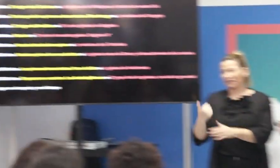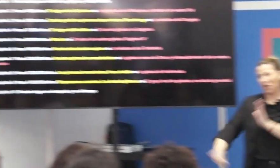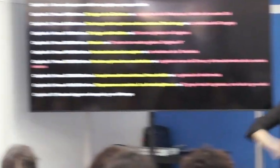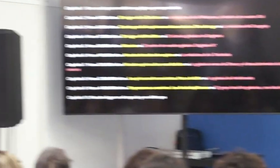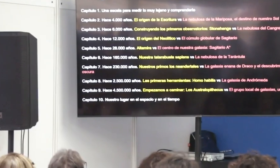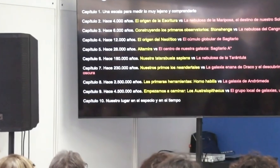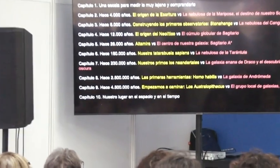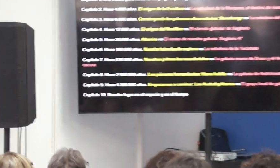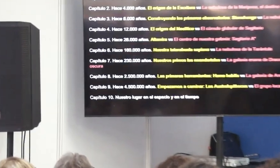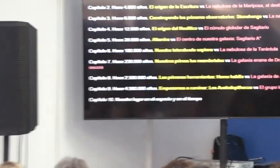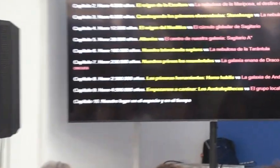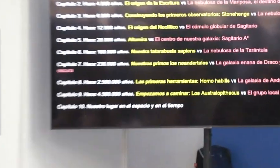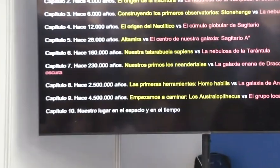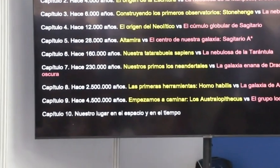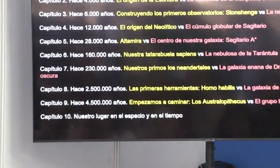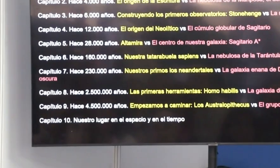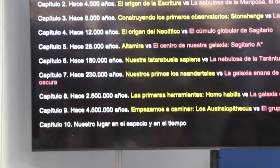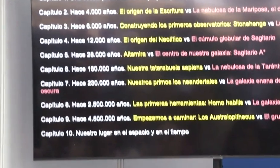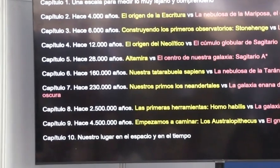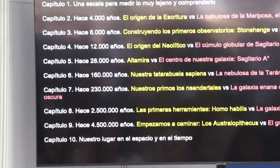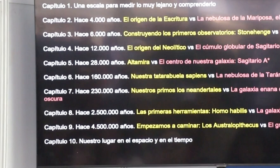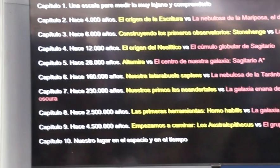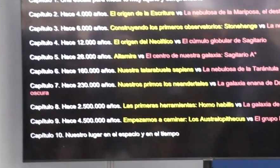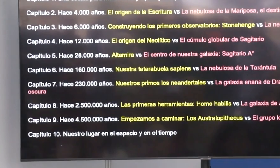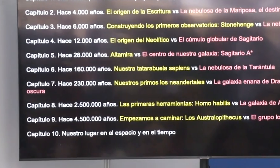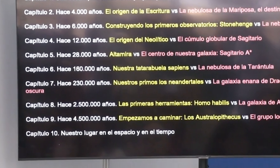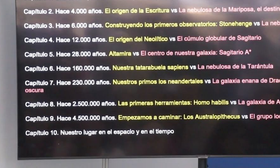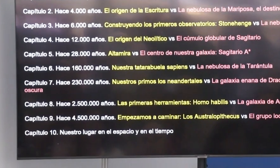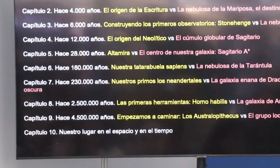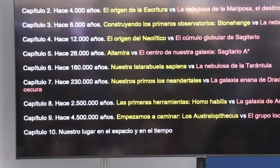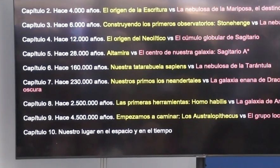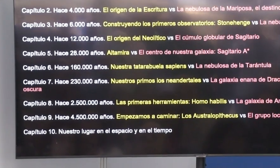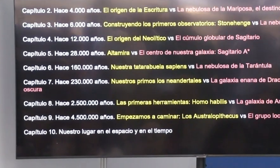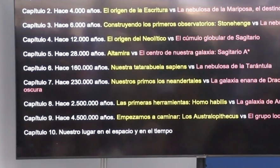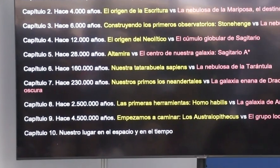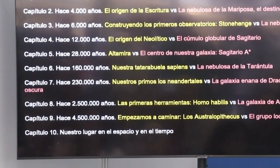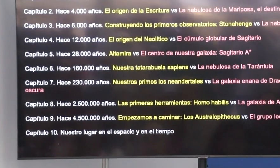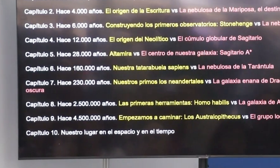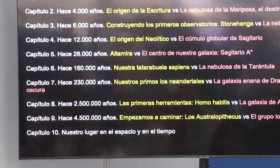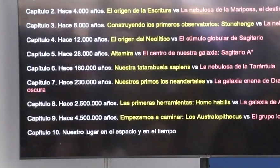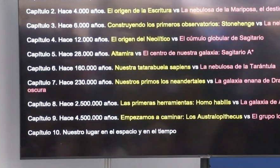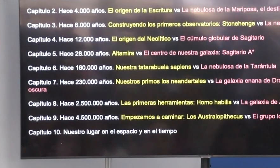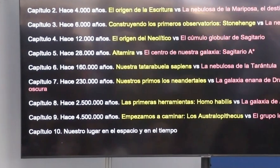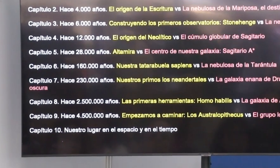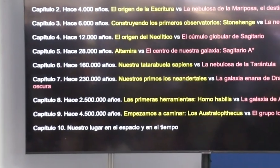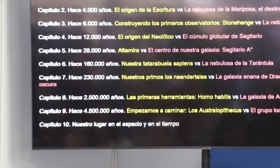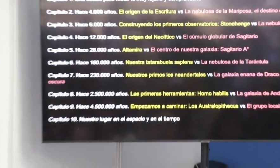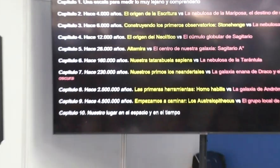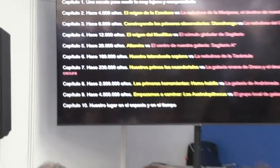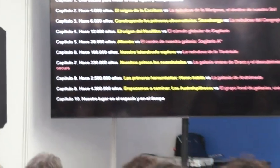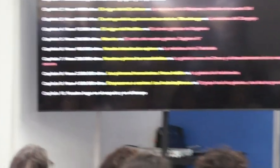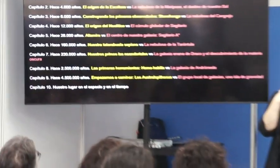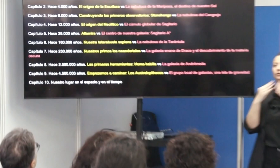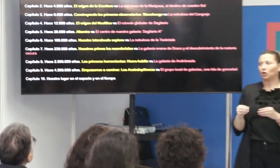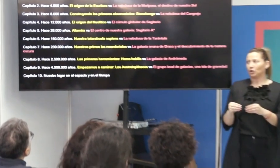Y en el libro podréis ver, en la parte amarilla, tenéis los eventos históricos, o dentro de la prehistoria, que coinciden con